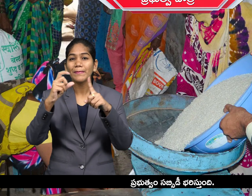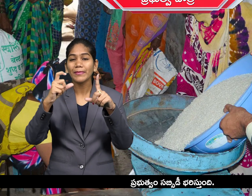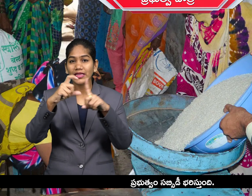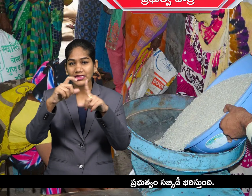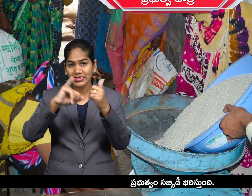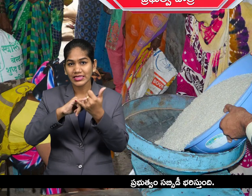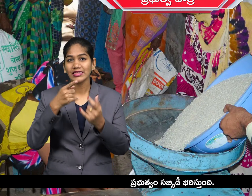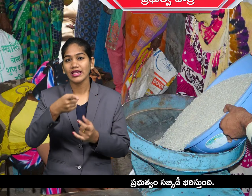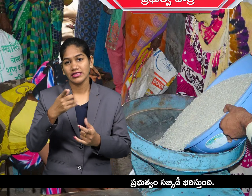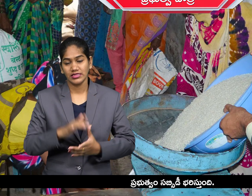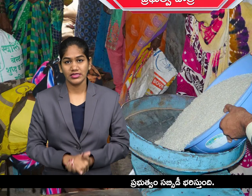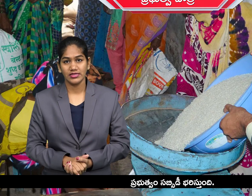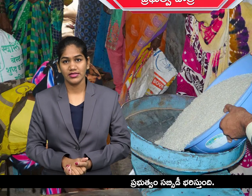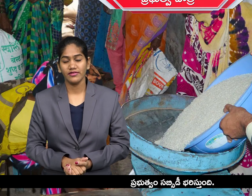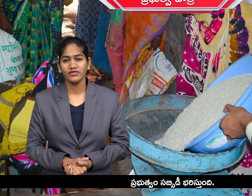సబ్సిడీ భరిస్తుంది.